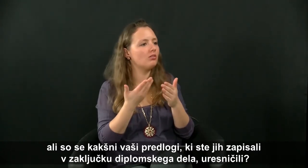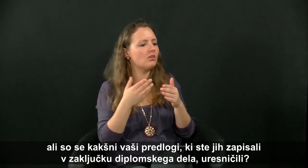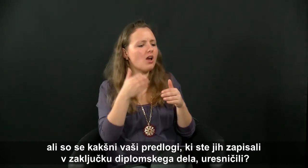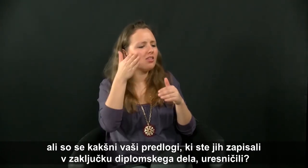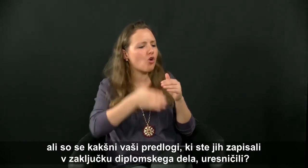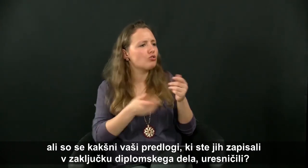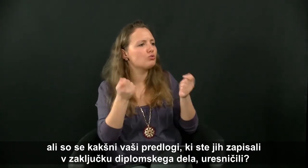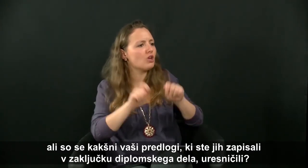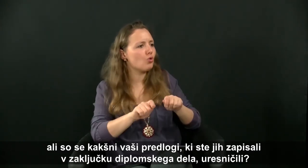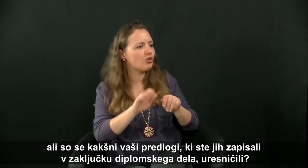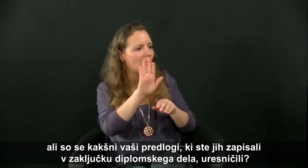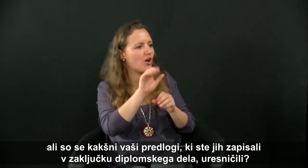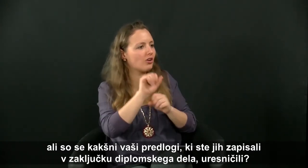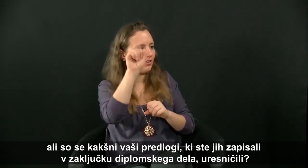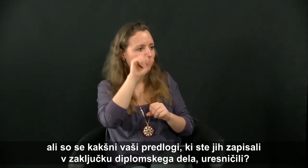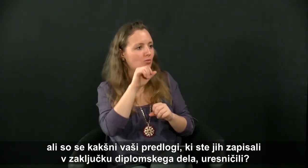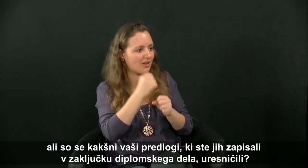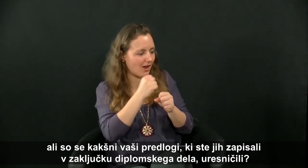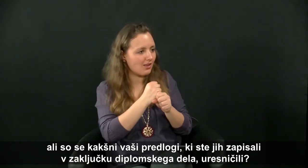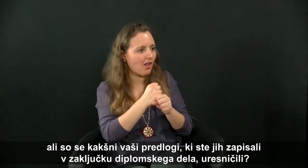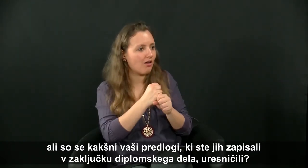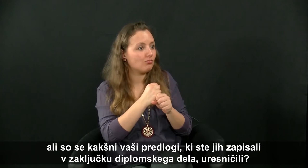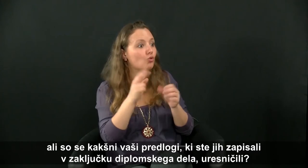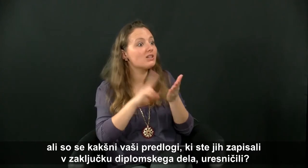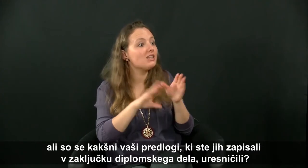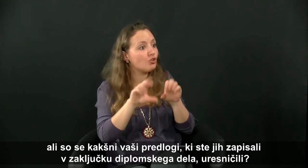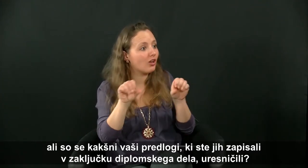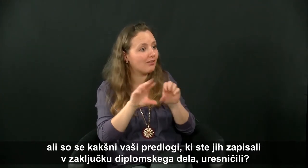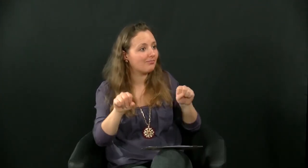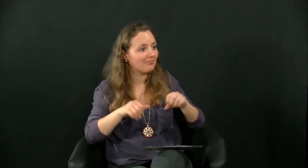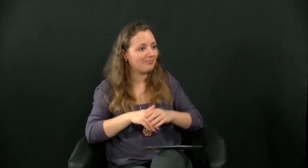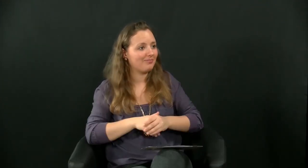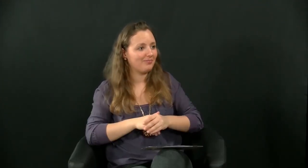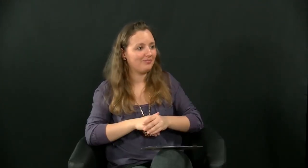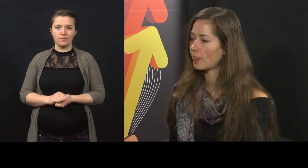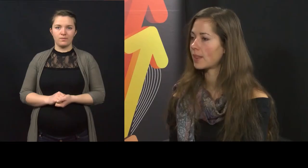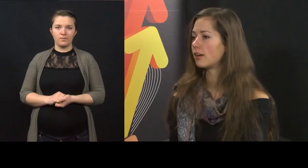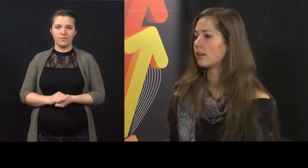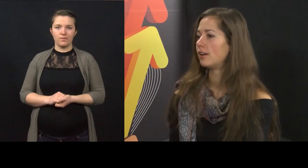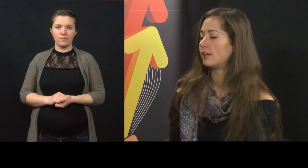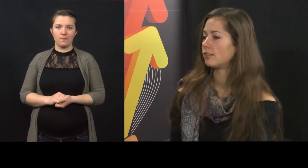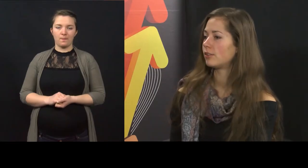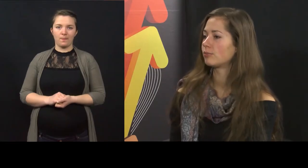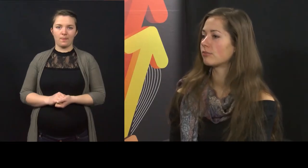predlogi na koncu zaključka vašega diplomskega dela uresničili?